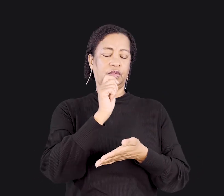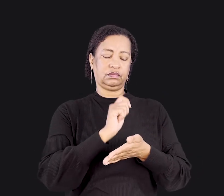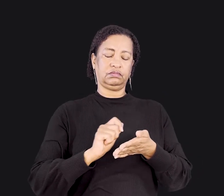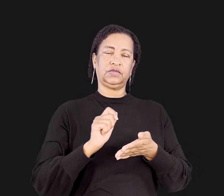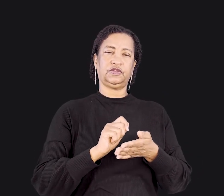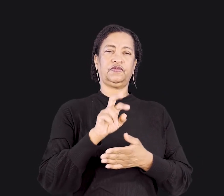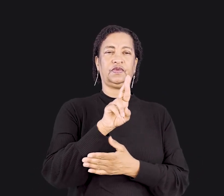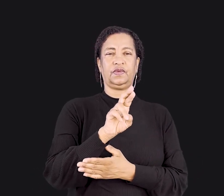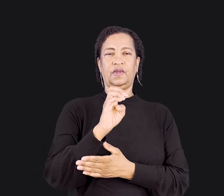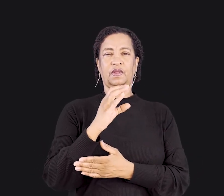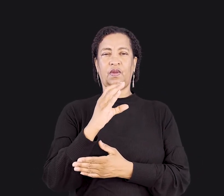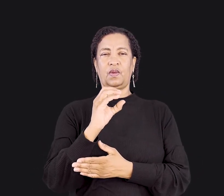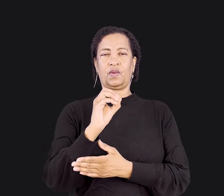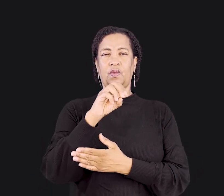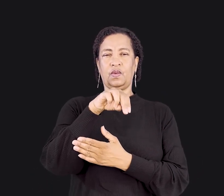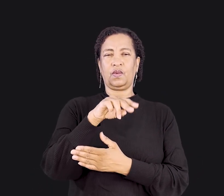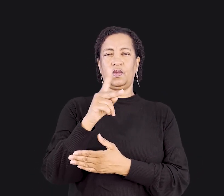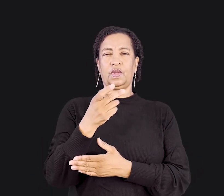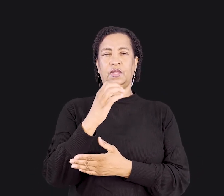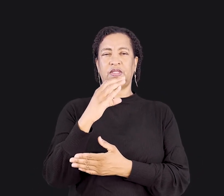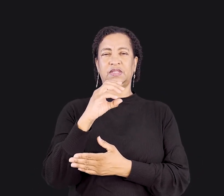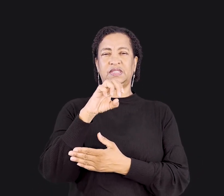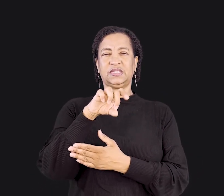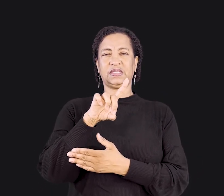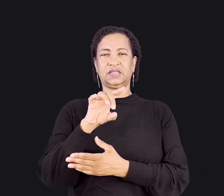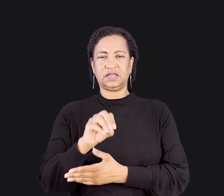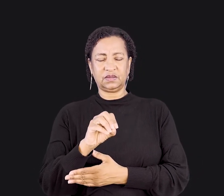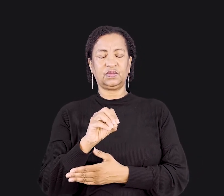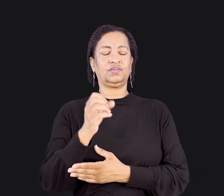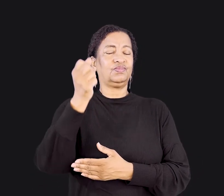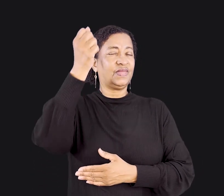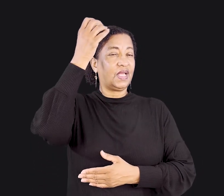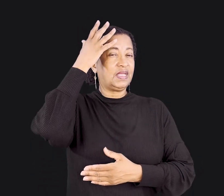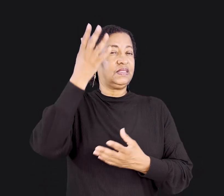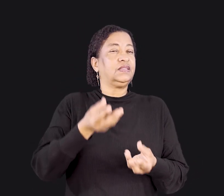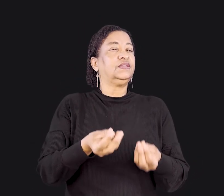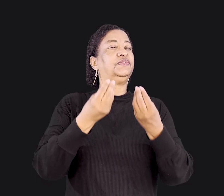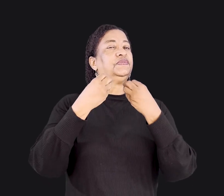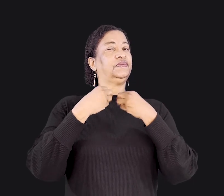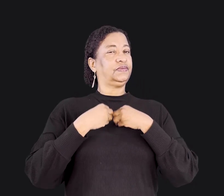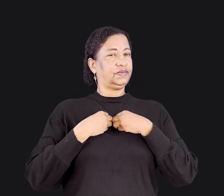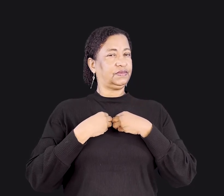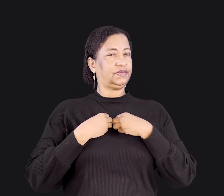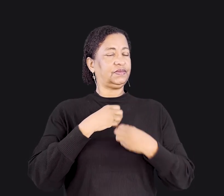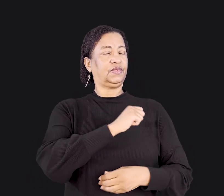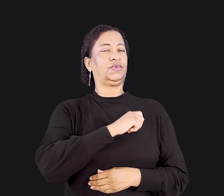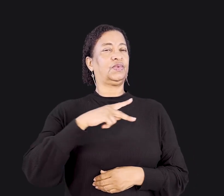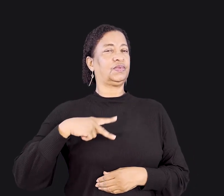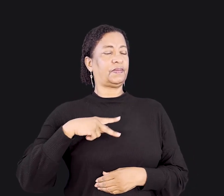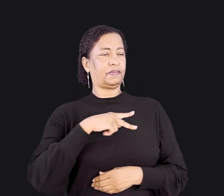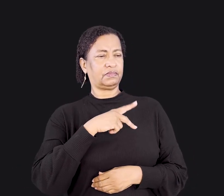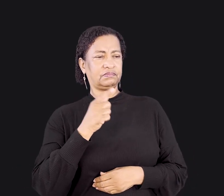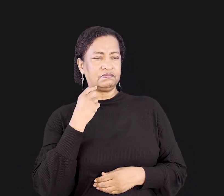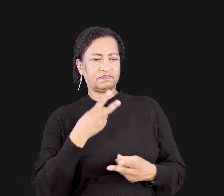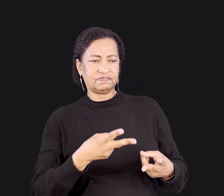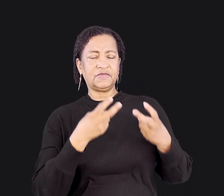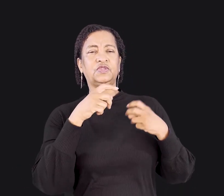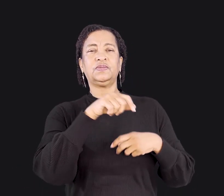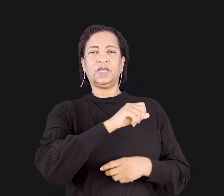escreveu, reconhecendo a graça que me fora concedida? O que os apóstolos viram que os convenceu que Paulo era um